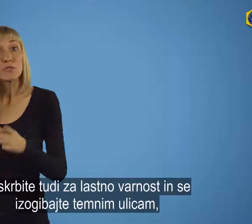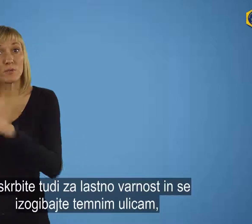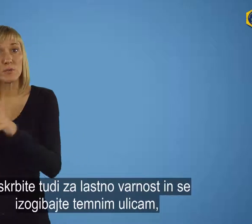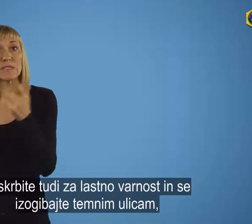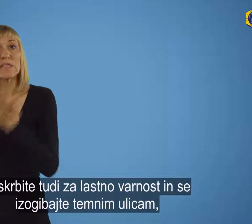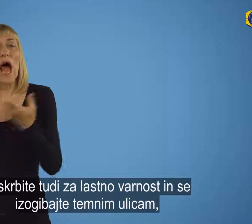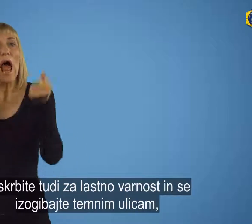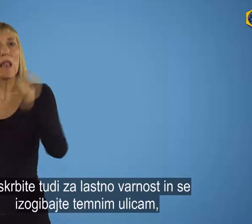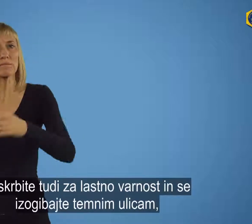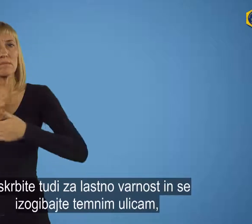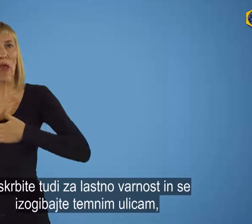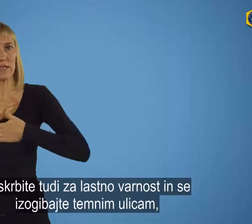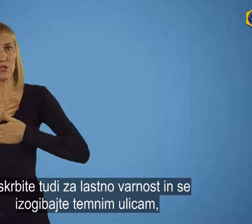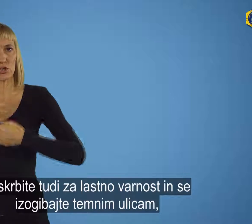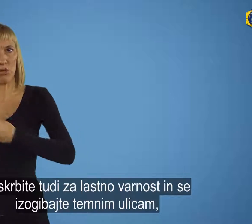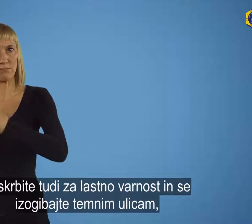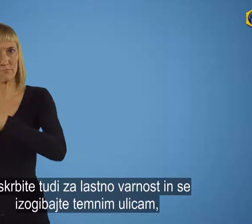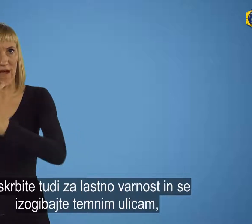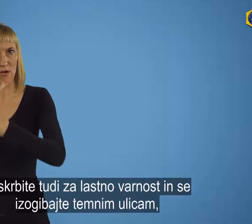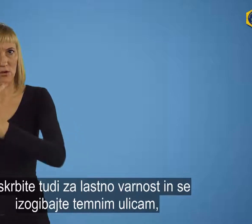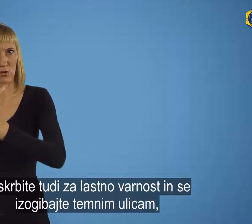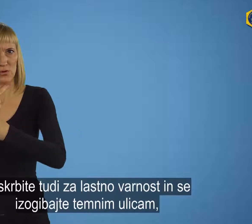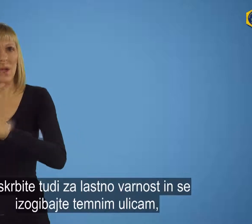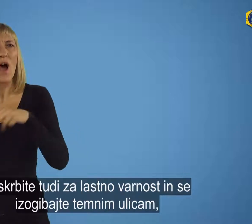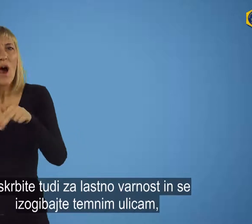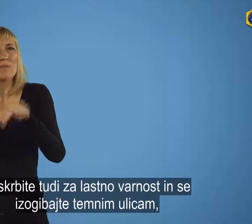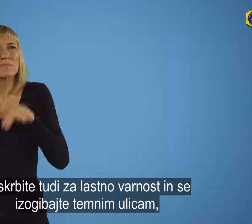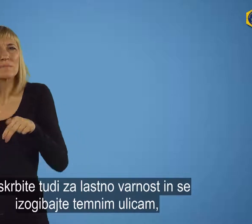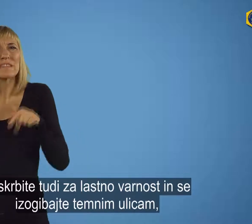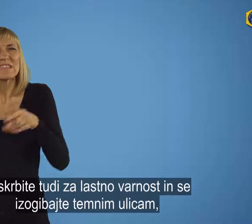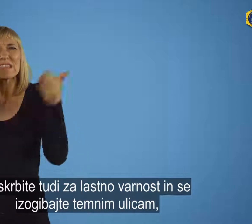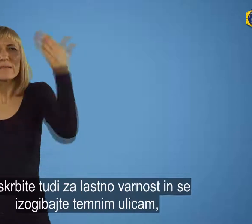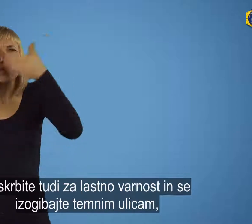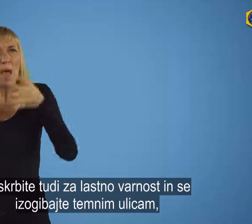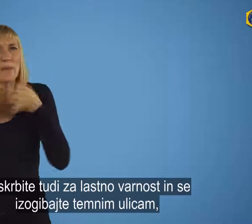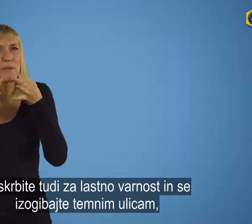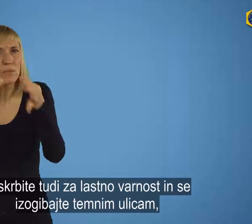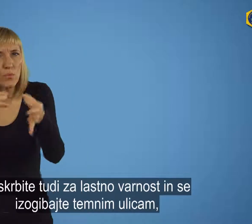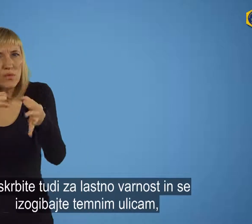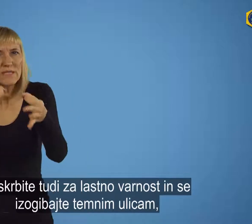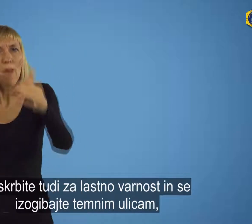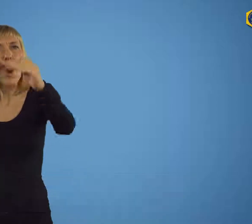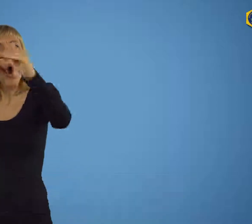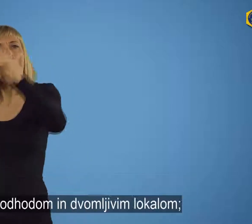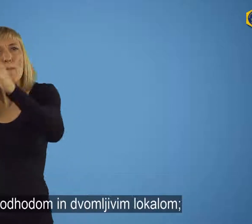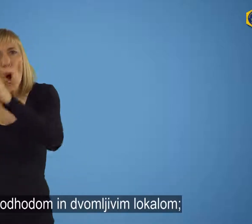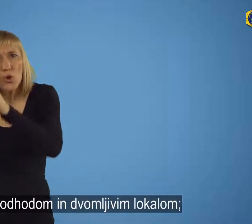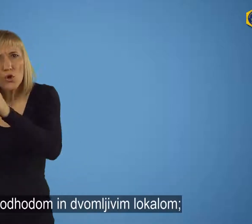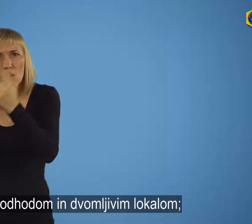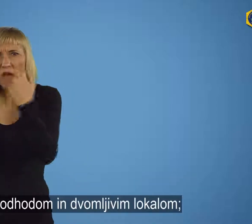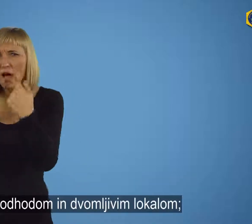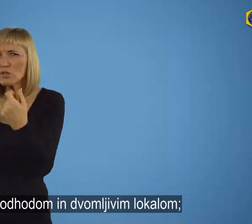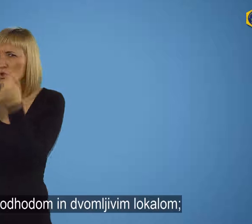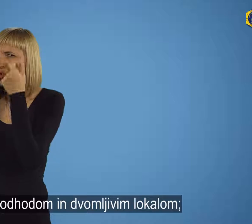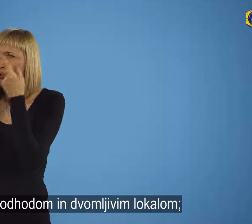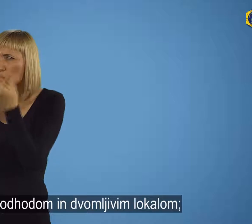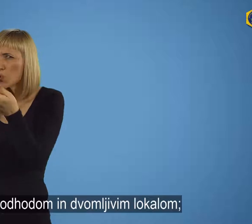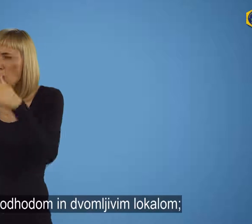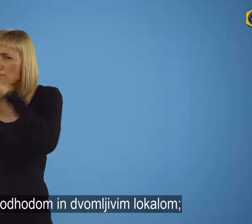Poskrbite tudi za lastno varnost in se izogibajte temnim ulicam, podhodom in dvomljivim lokalom.